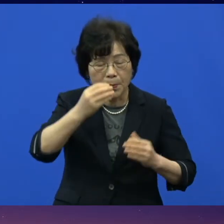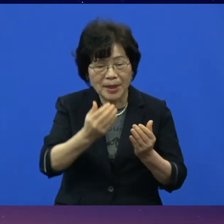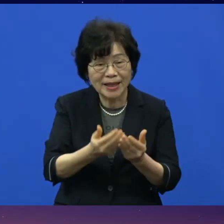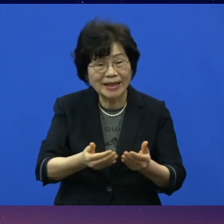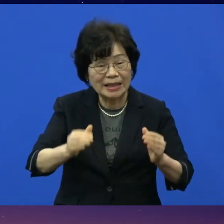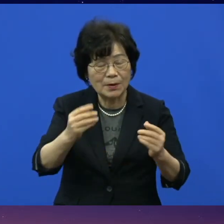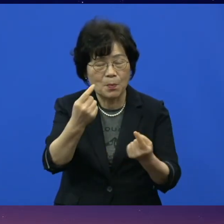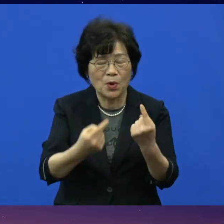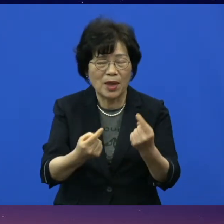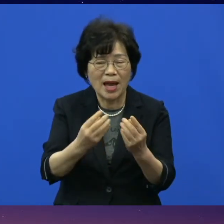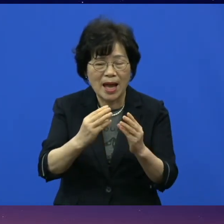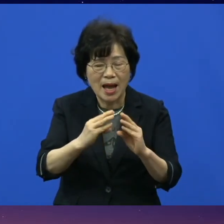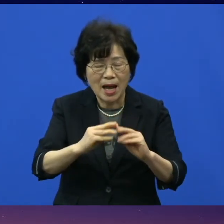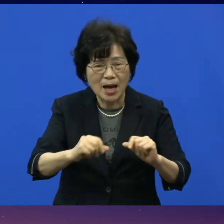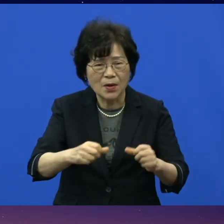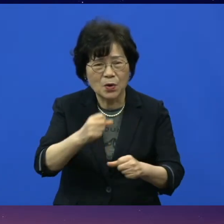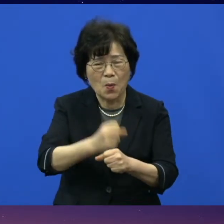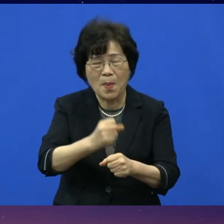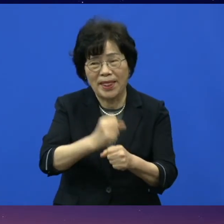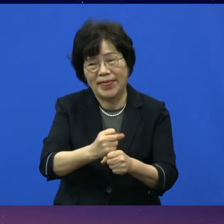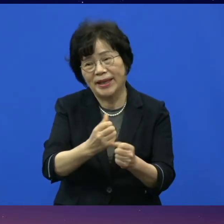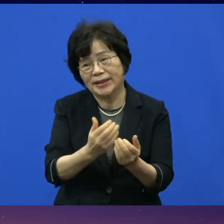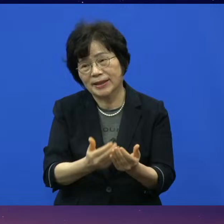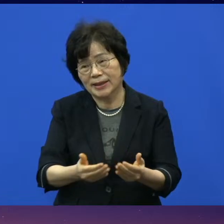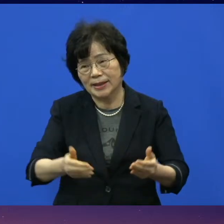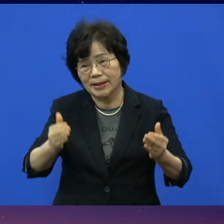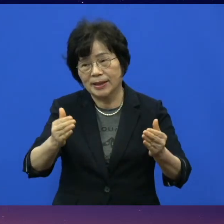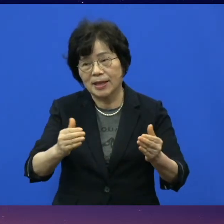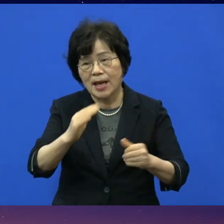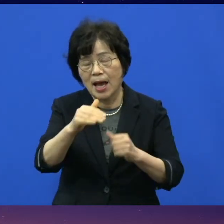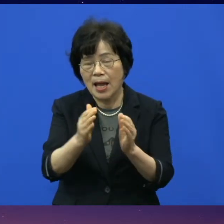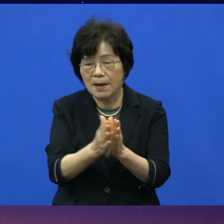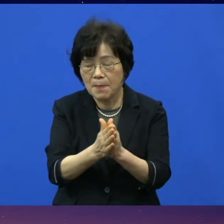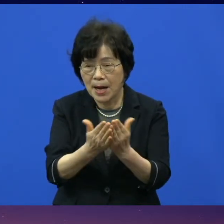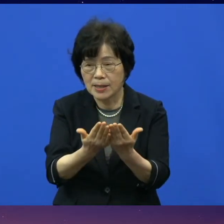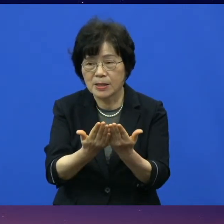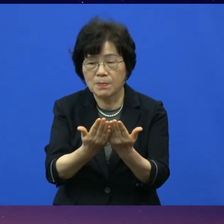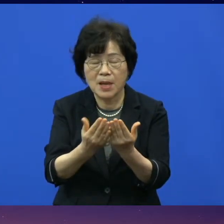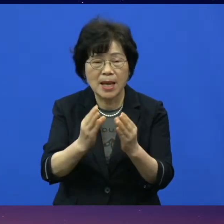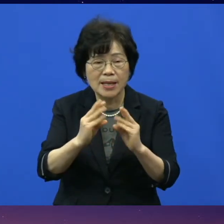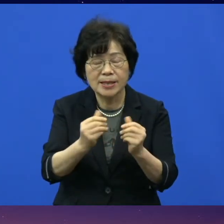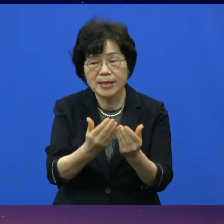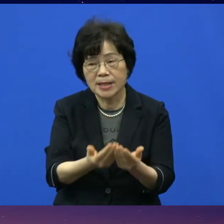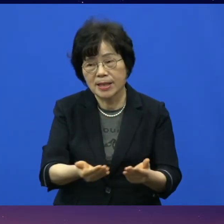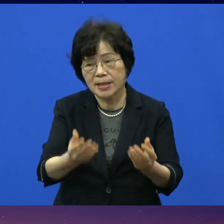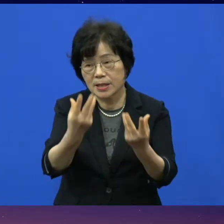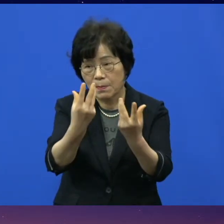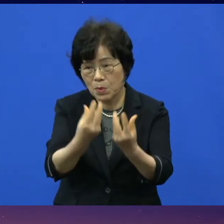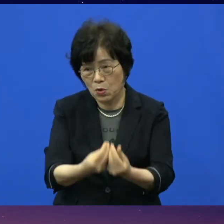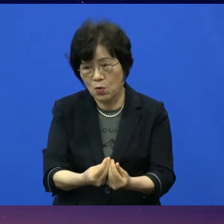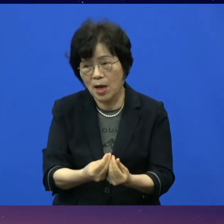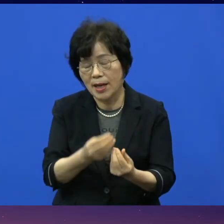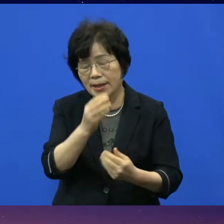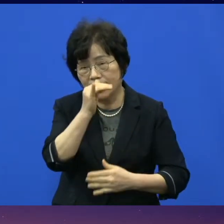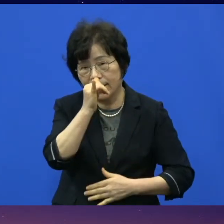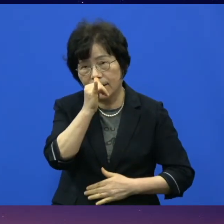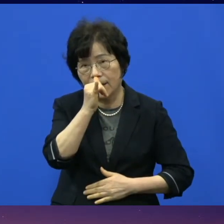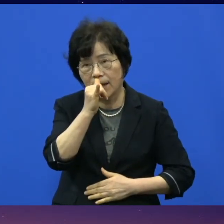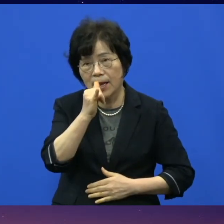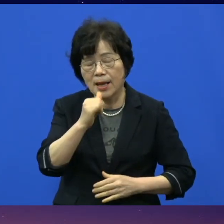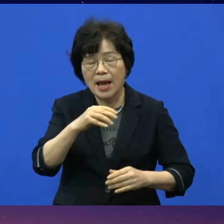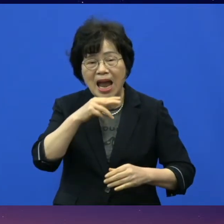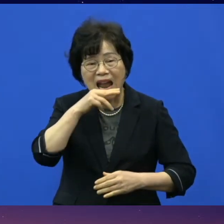질그릇들. 성경을 보면 질그릇의 비유가 성경에 몇 곳 나옵니다.